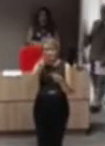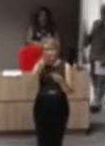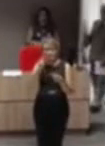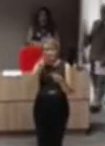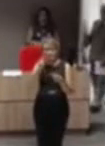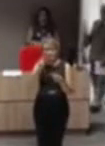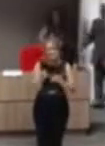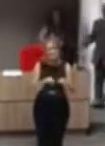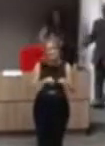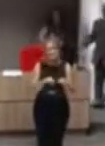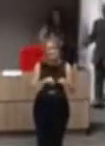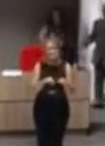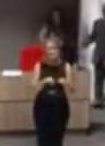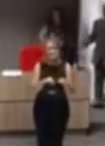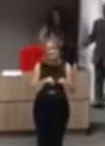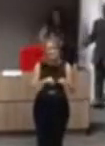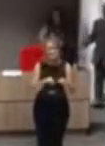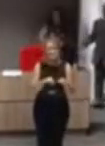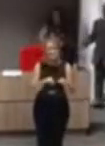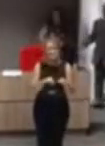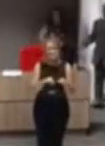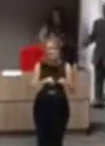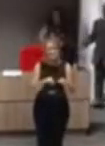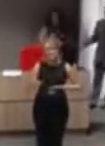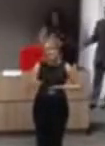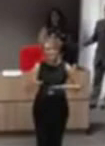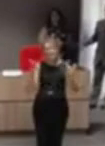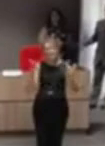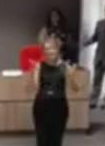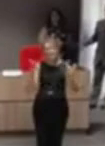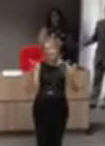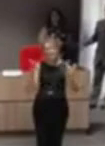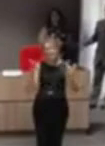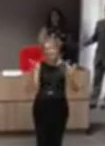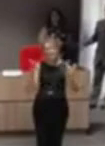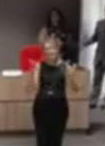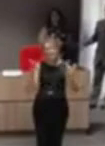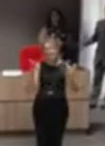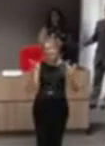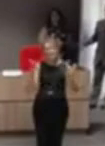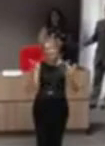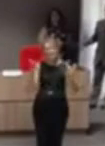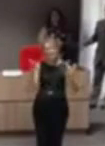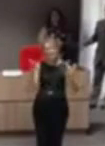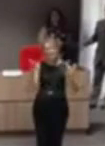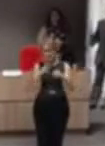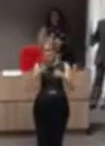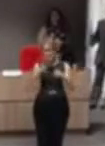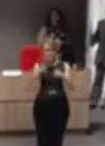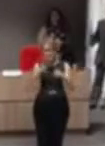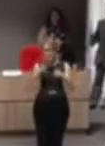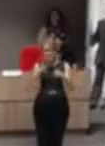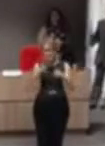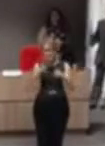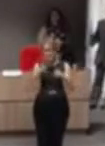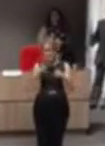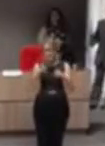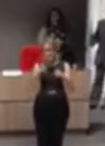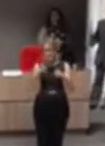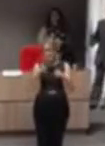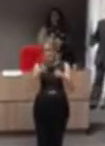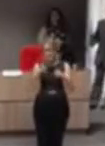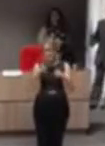os 90 profissionais do MPT que participaram dessa equipe de 500 pessoas das inspeções.